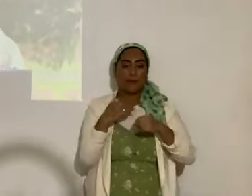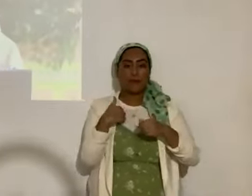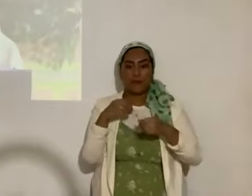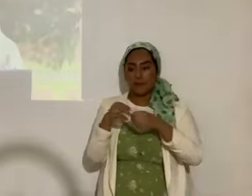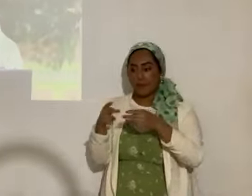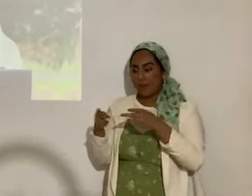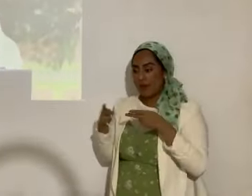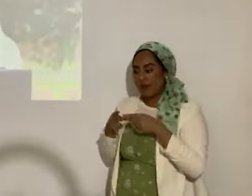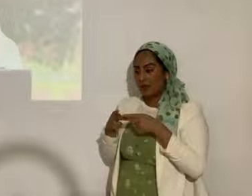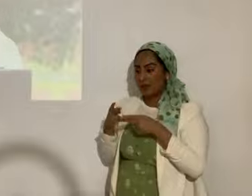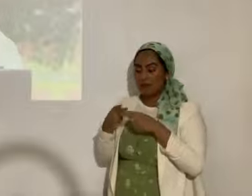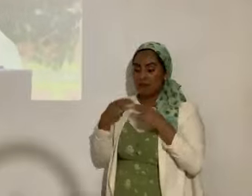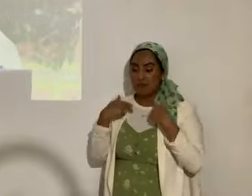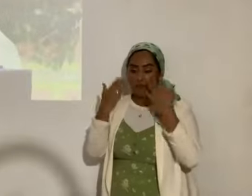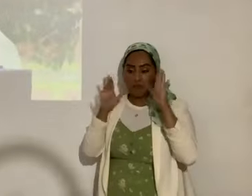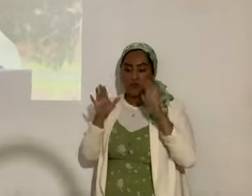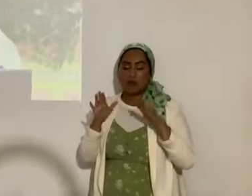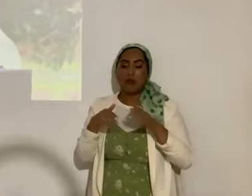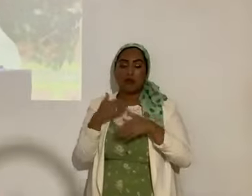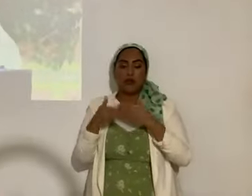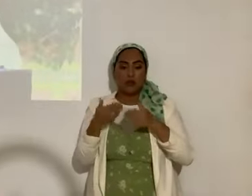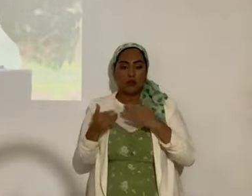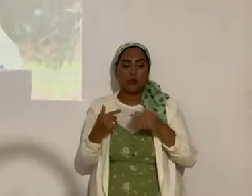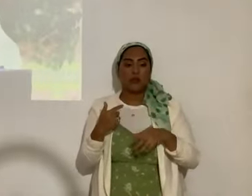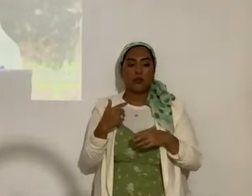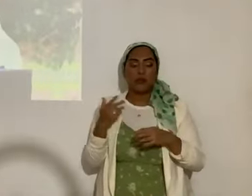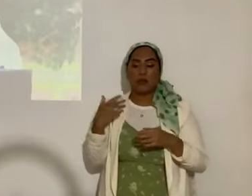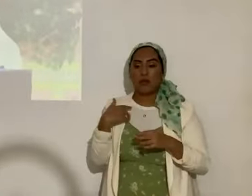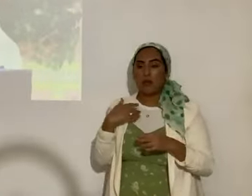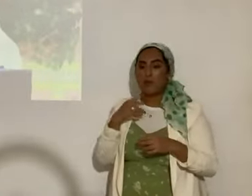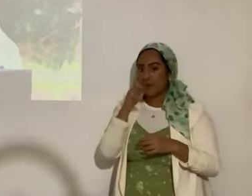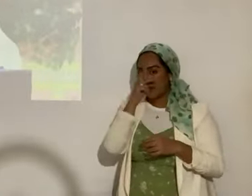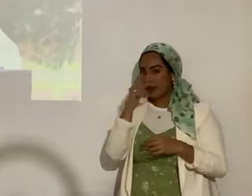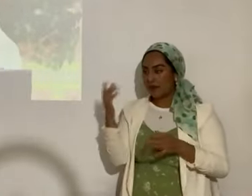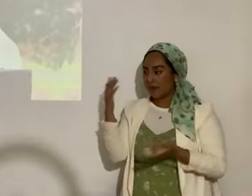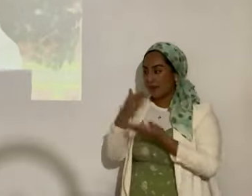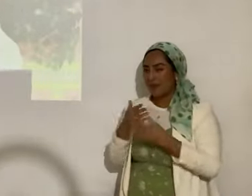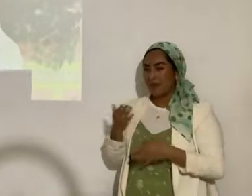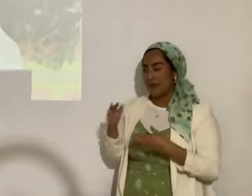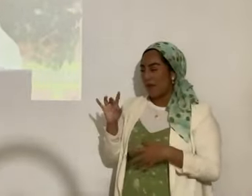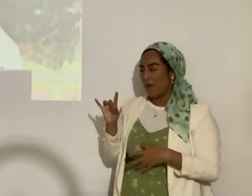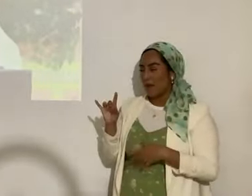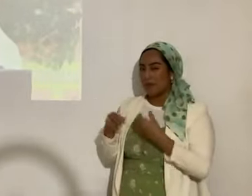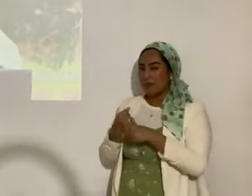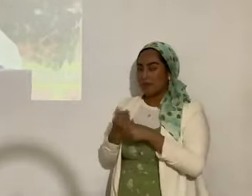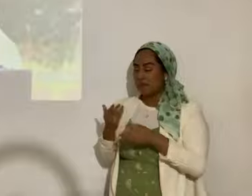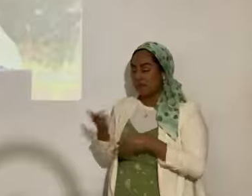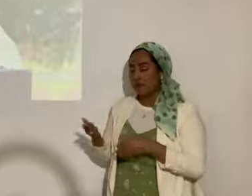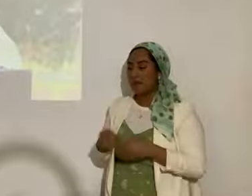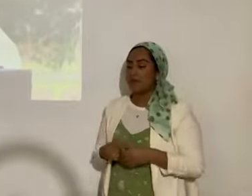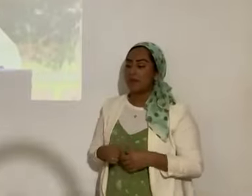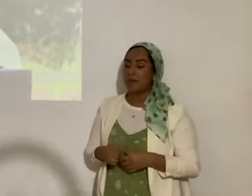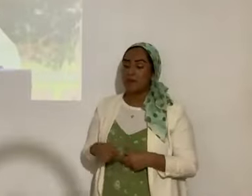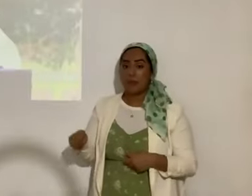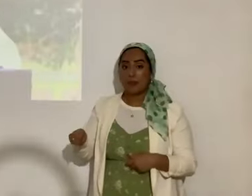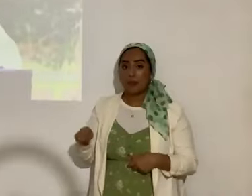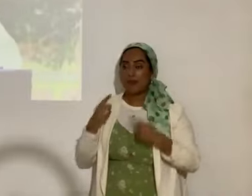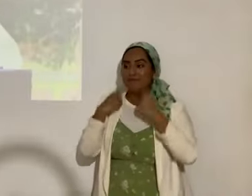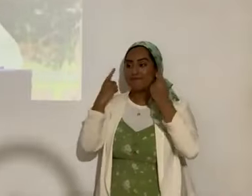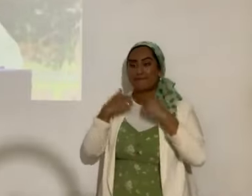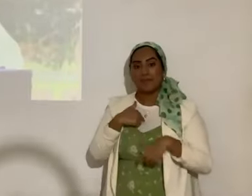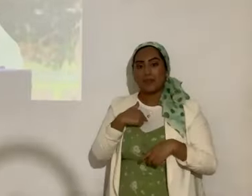X Y de pronto llegó una niña una niña pequeñita como de 8 años tal vez y la niña